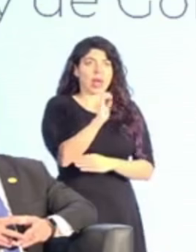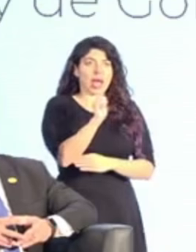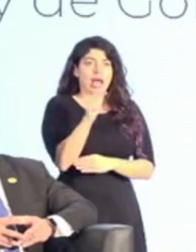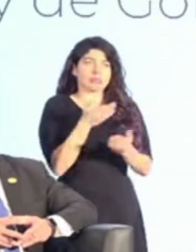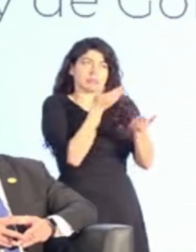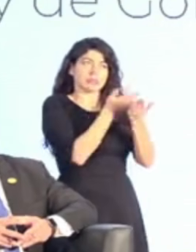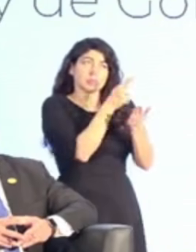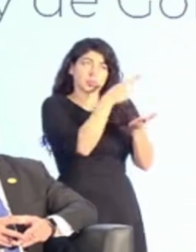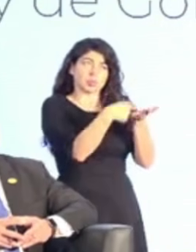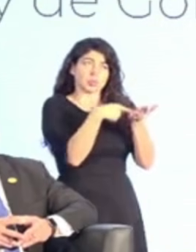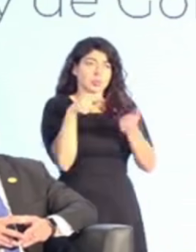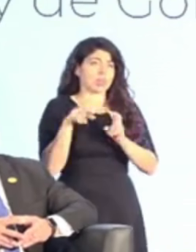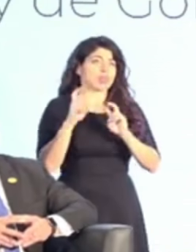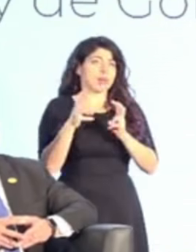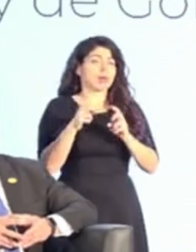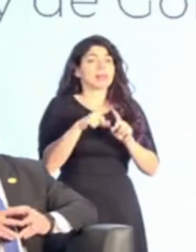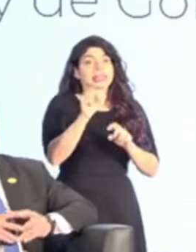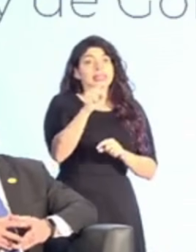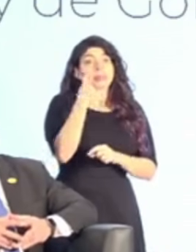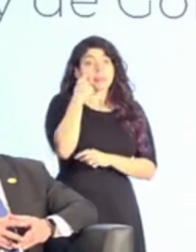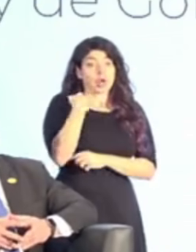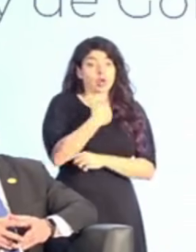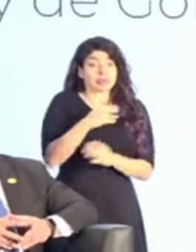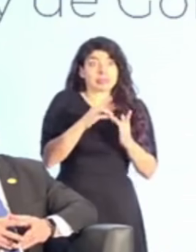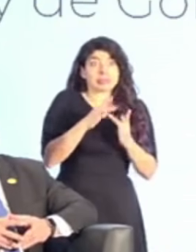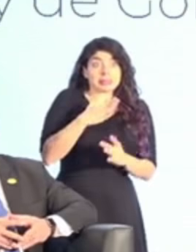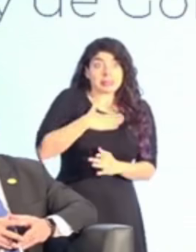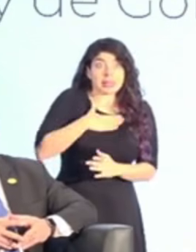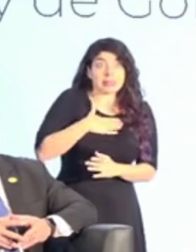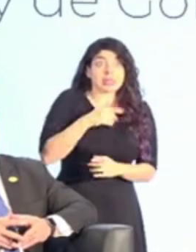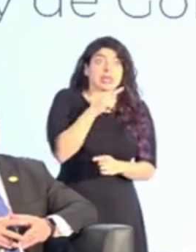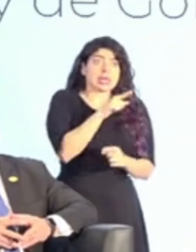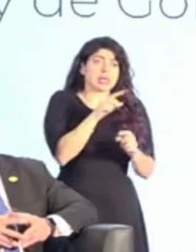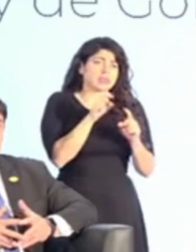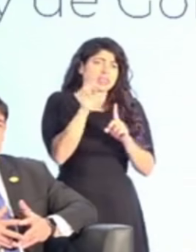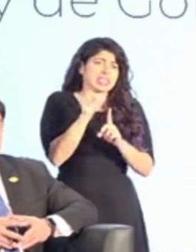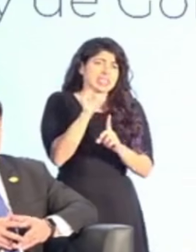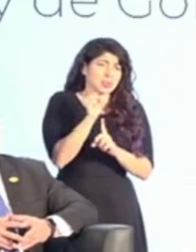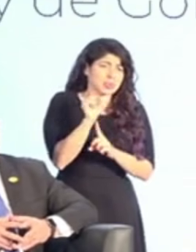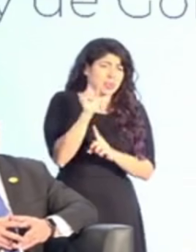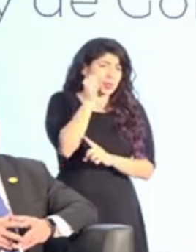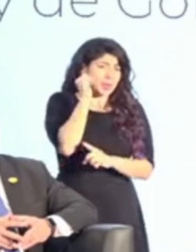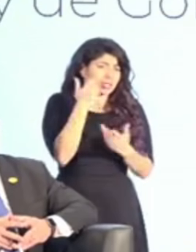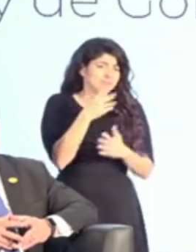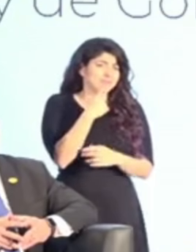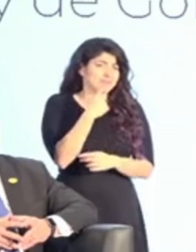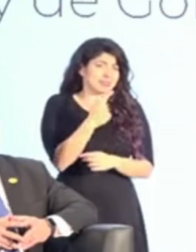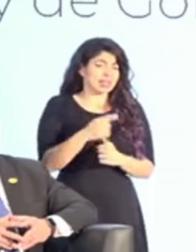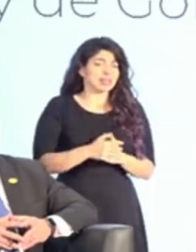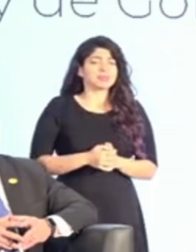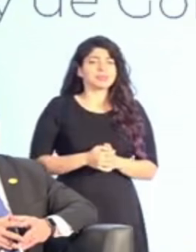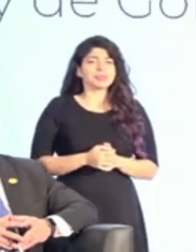discusión sobre esa temática. Y sí, para nosotros, para mí particularmente, es una situación como la califiqué ayer y además es